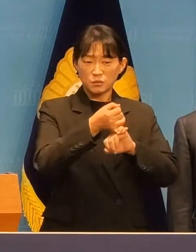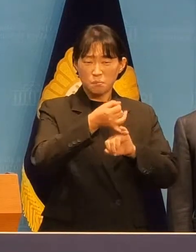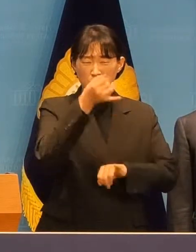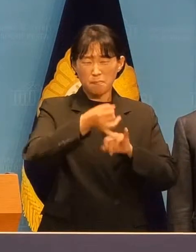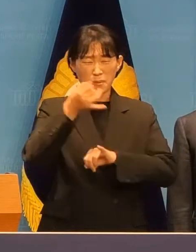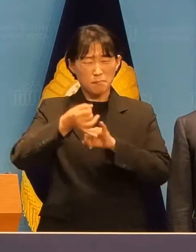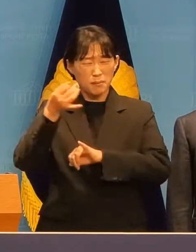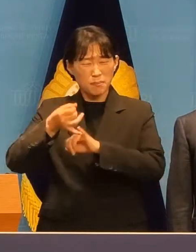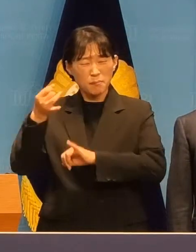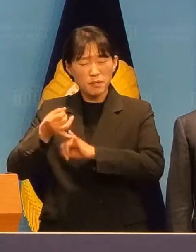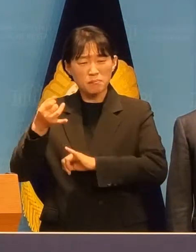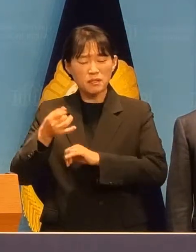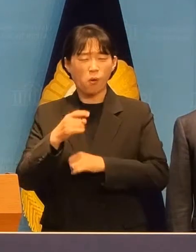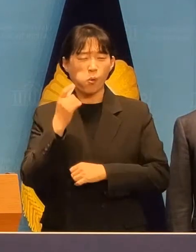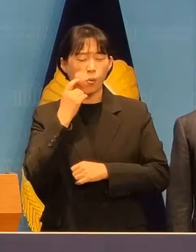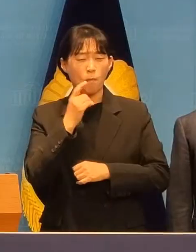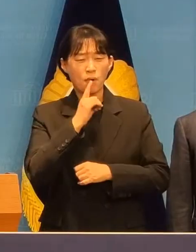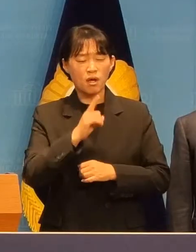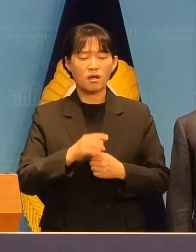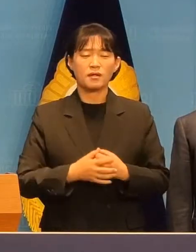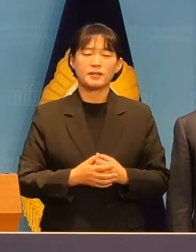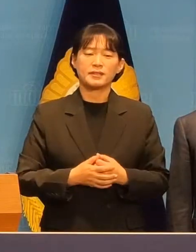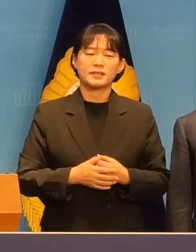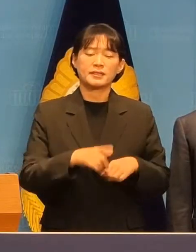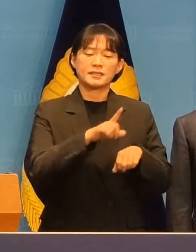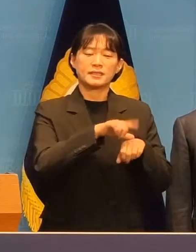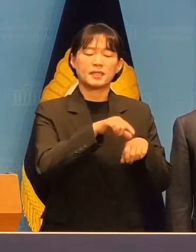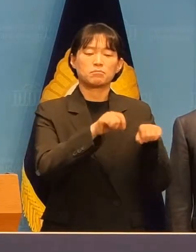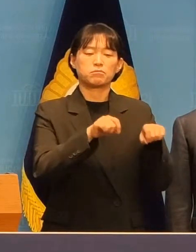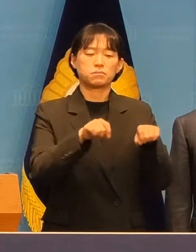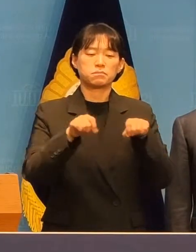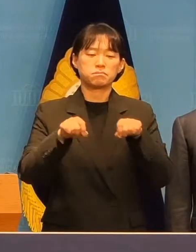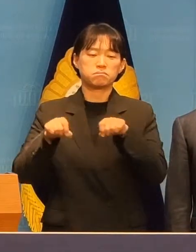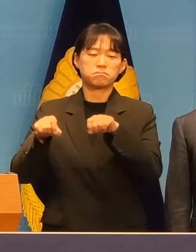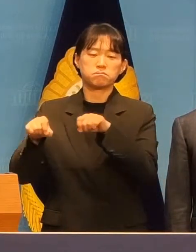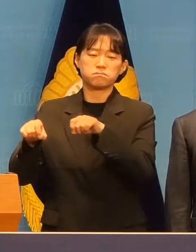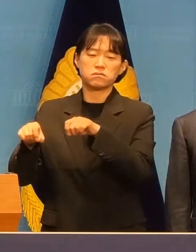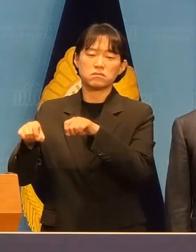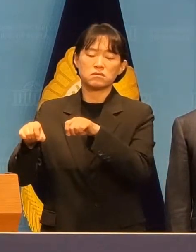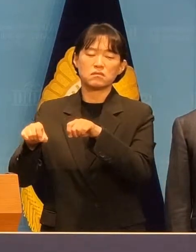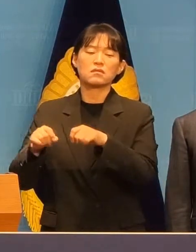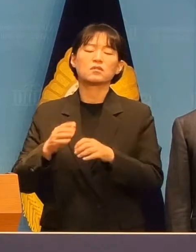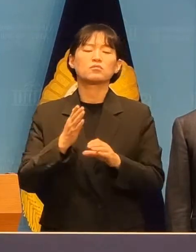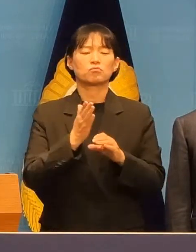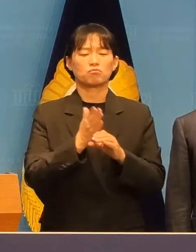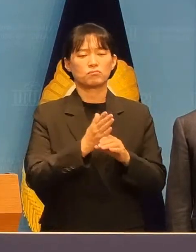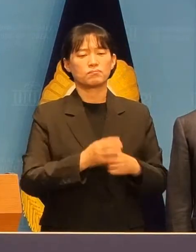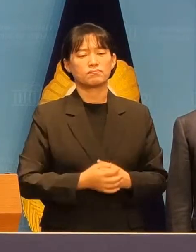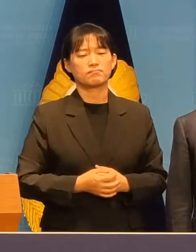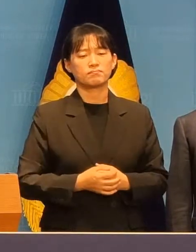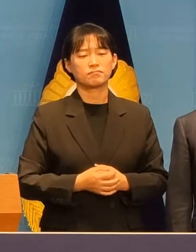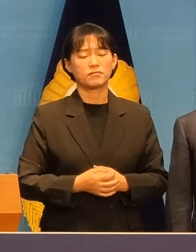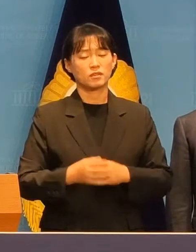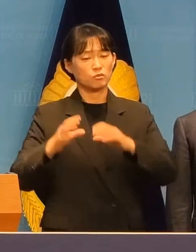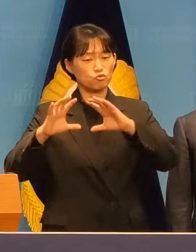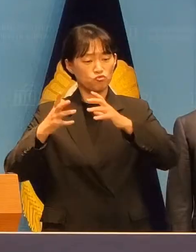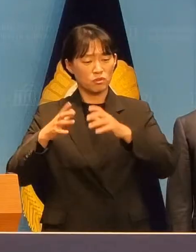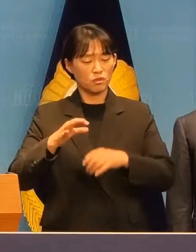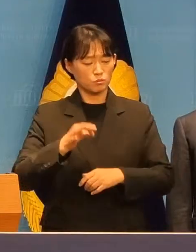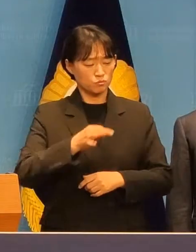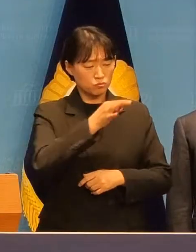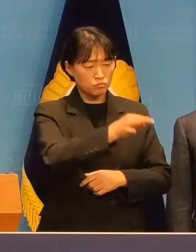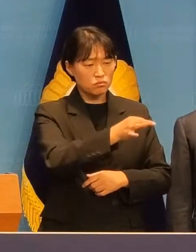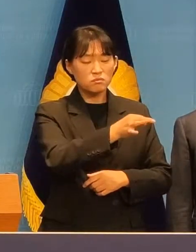차례 어겨가면서 거짓말을 하면서 시간을 끌고 있습니다. 국가가 준